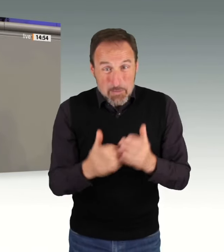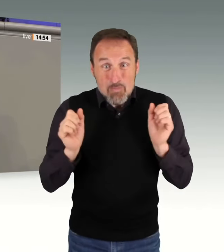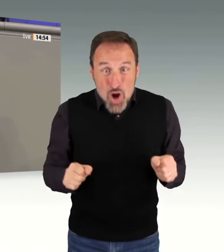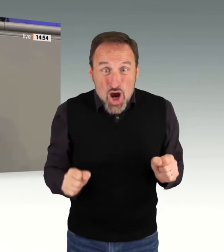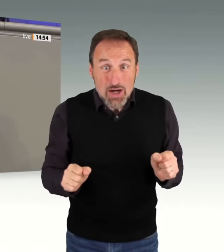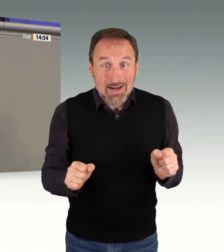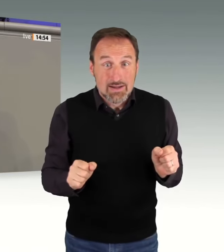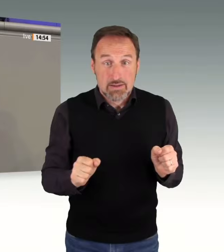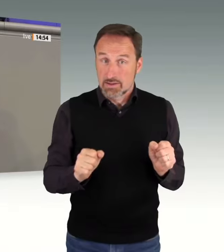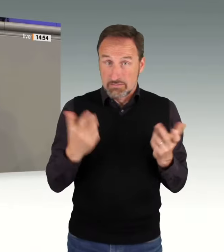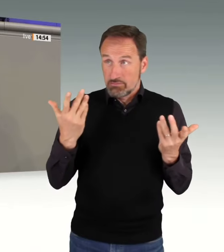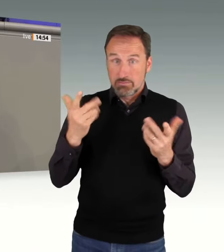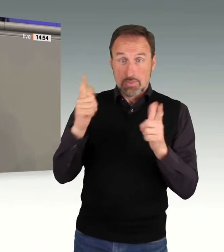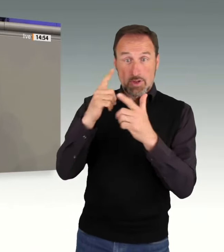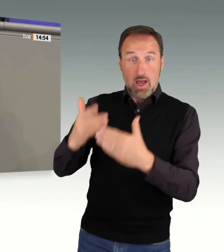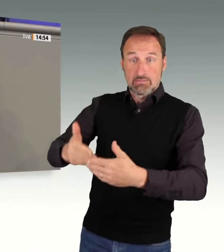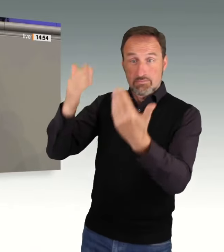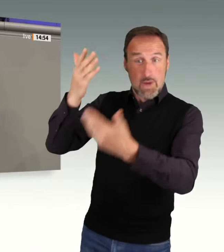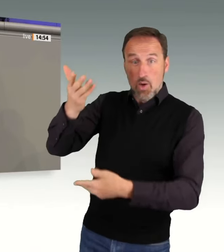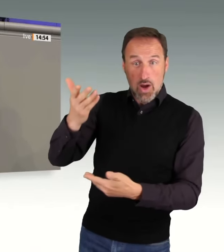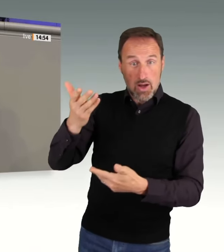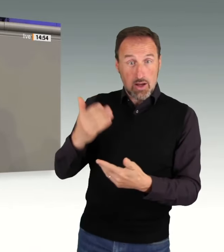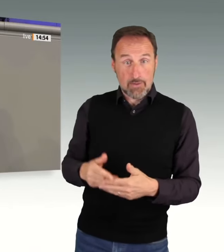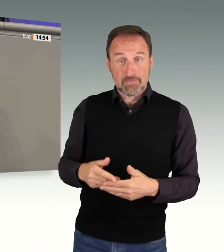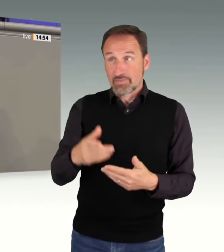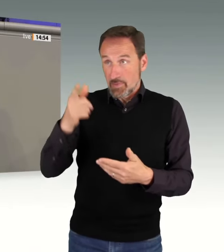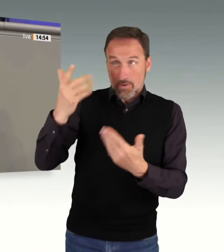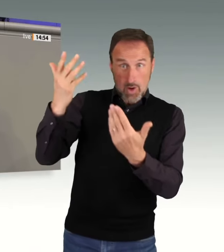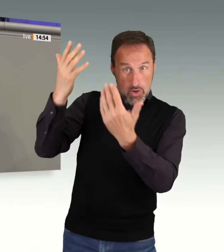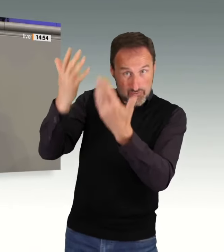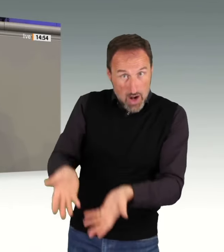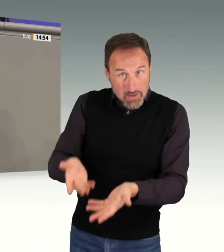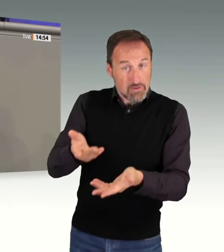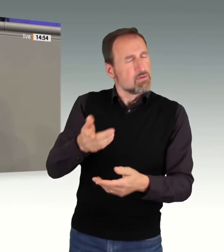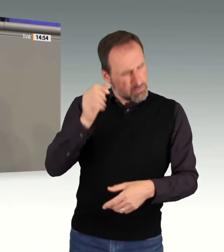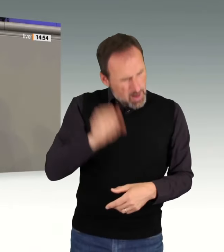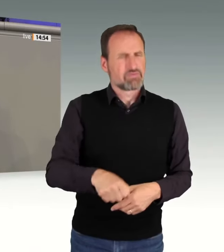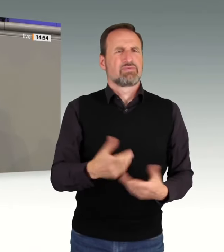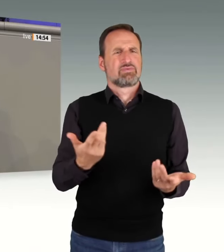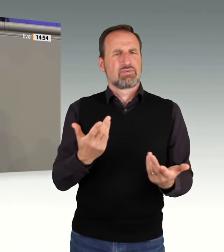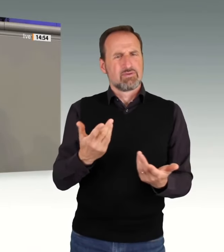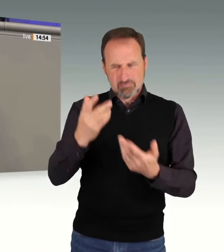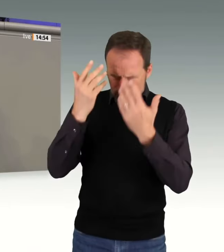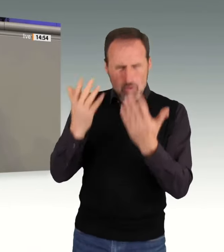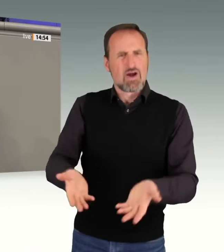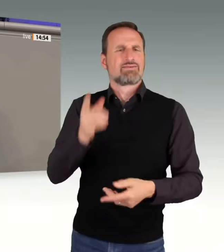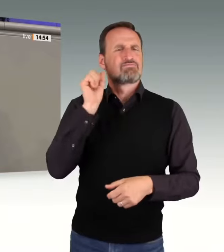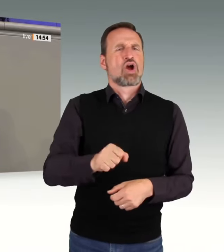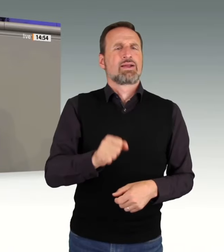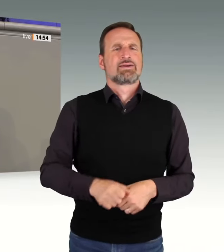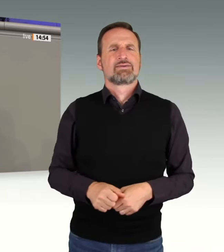er wird dieser stattfinden. Und das ist ein gemeinsamer Erfolg von Ukraine und Dutzenden von anderen. Am